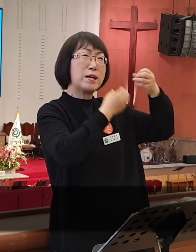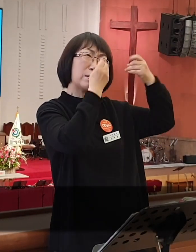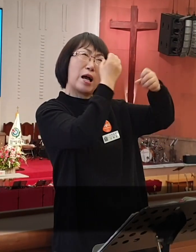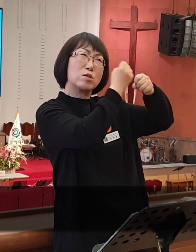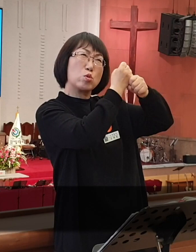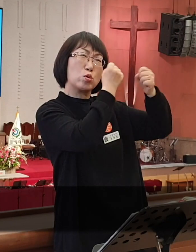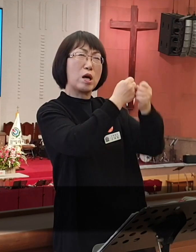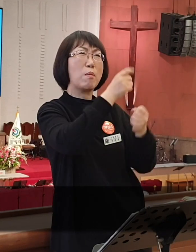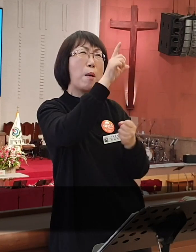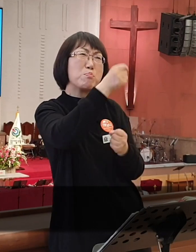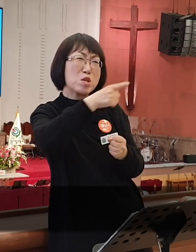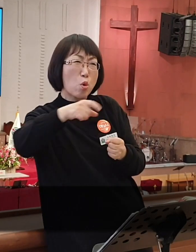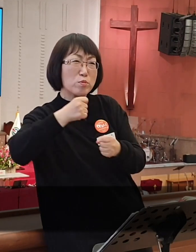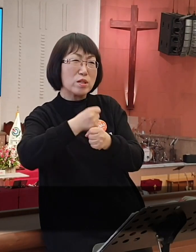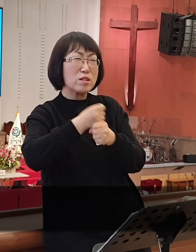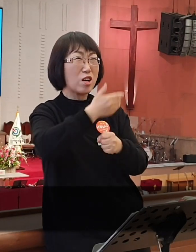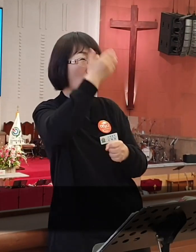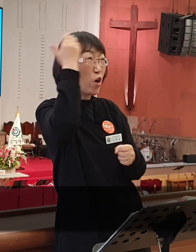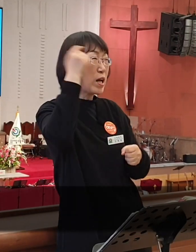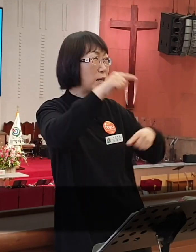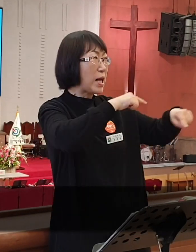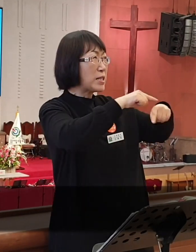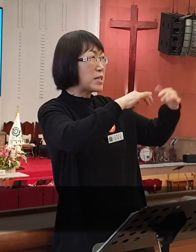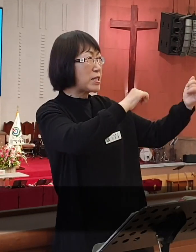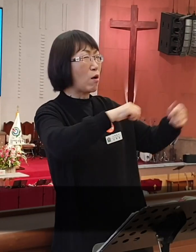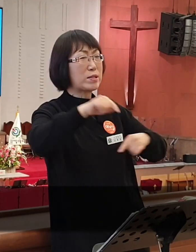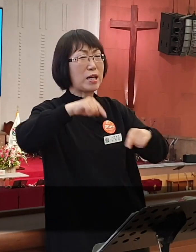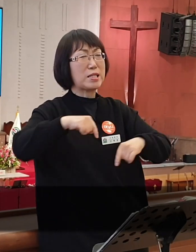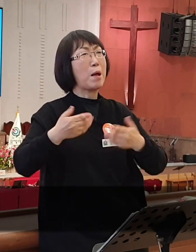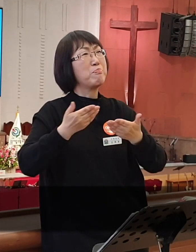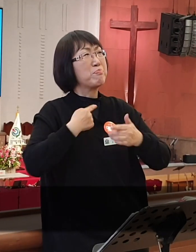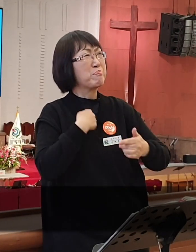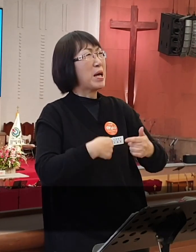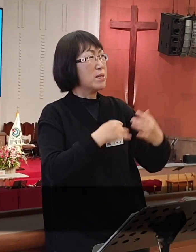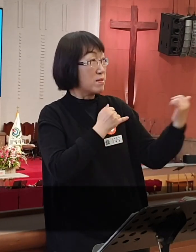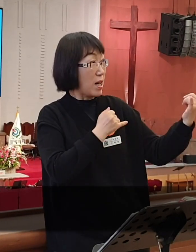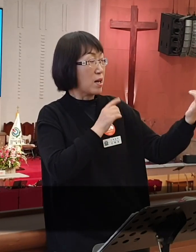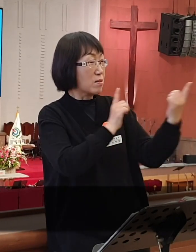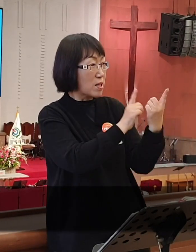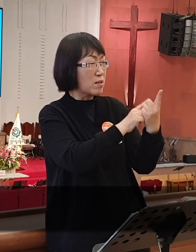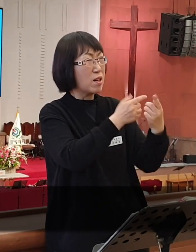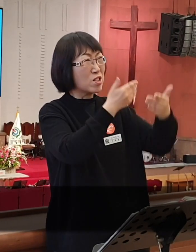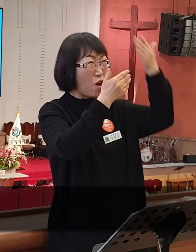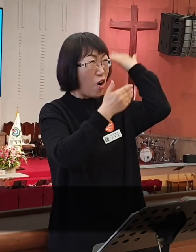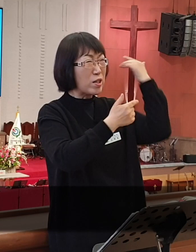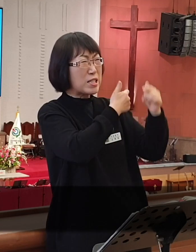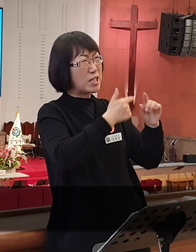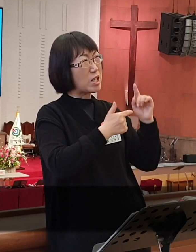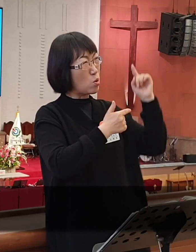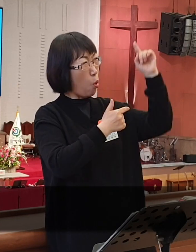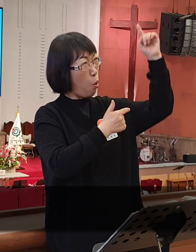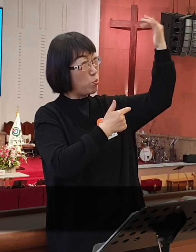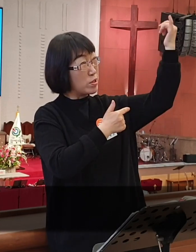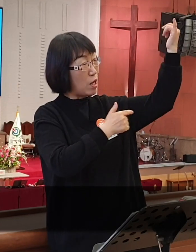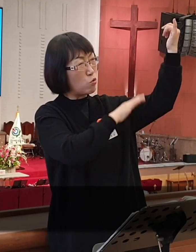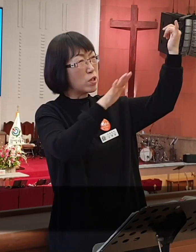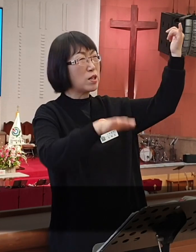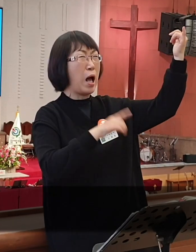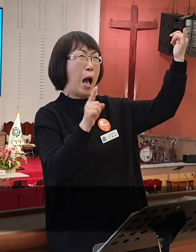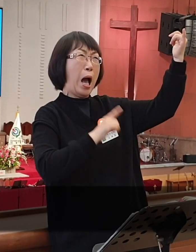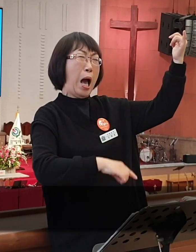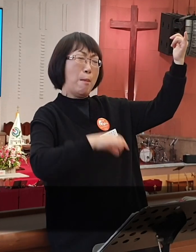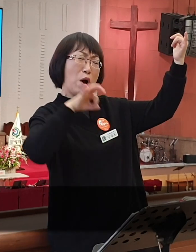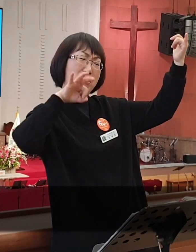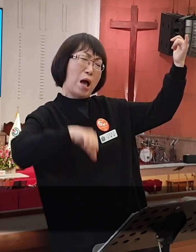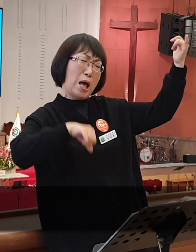창조자와 피조물이었다면, 전에는 다스리는 이와 다스림 받는 이였다면, 아니 전에는 지극히 높은 자, 그리고 우리는